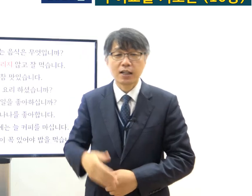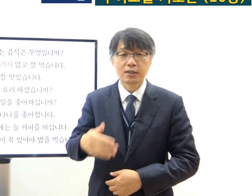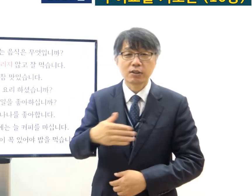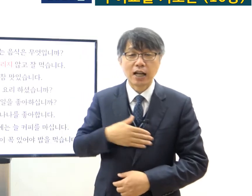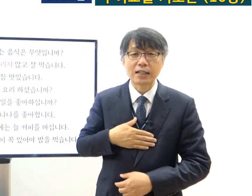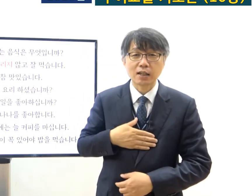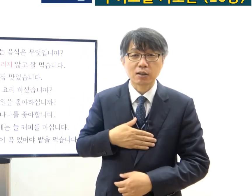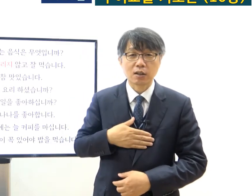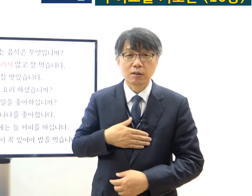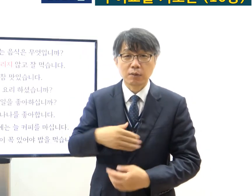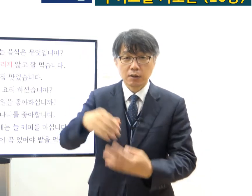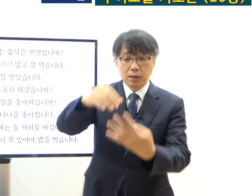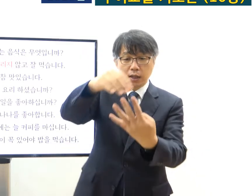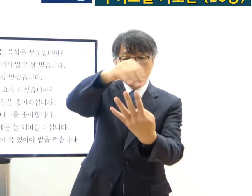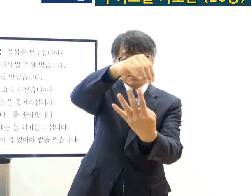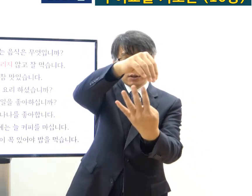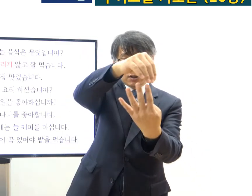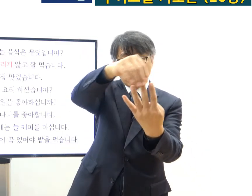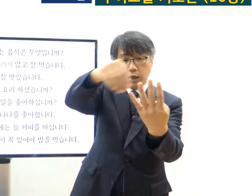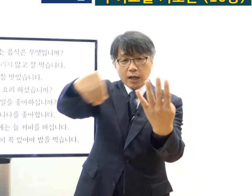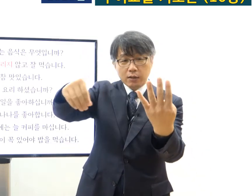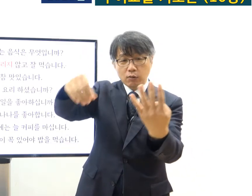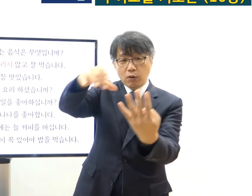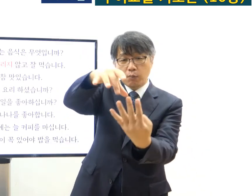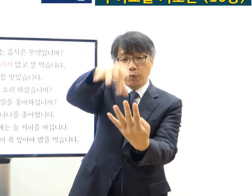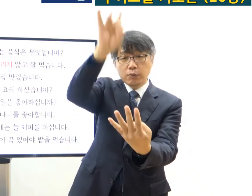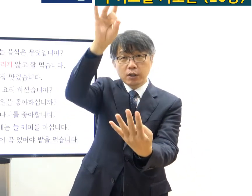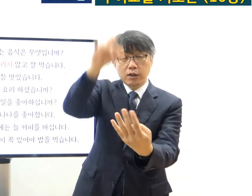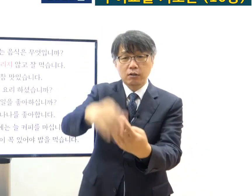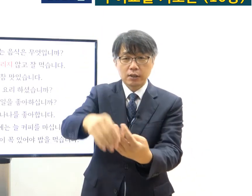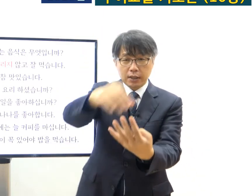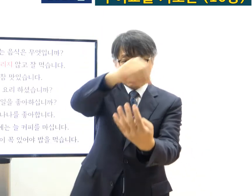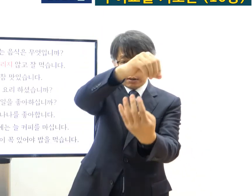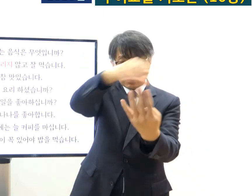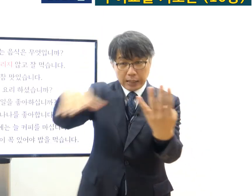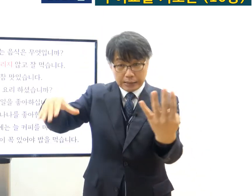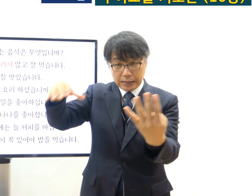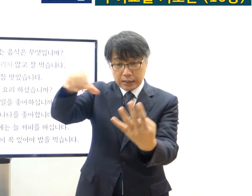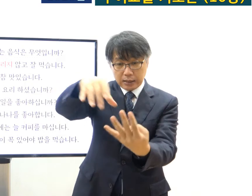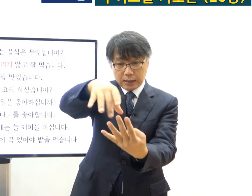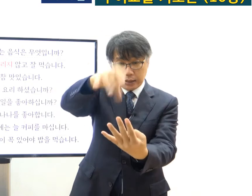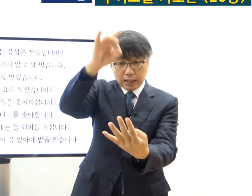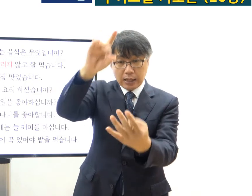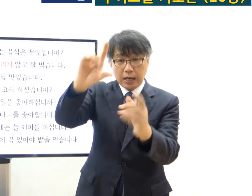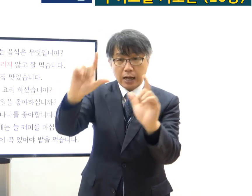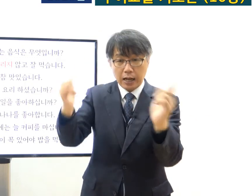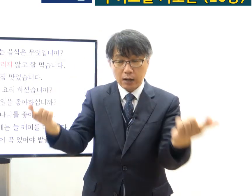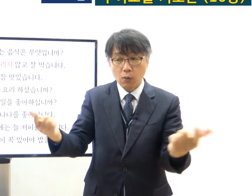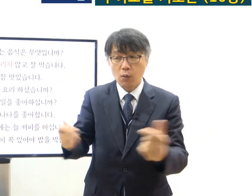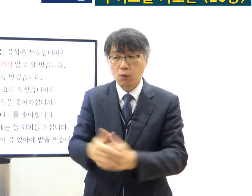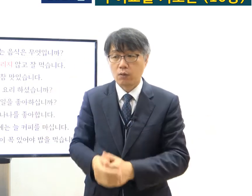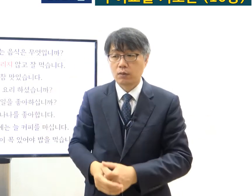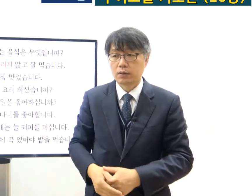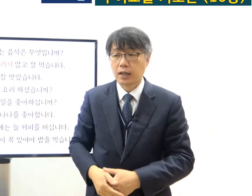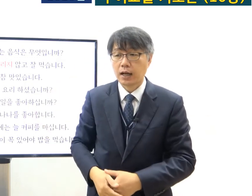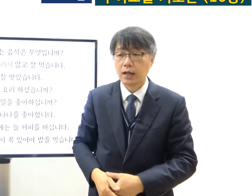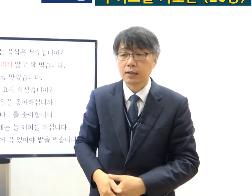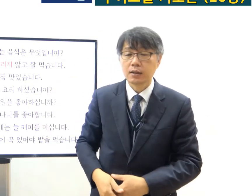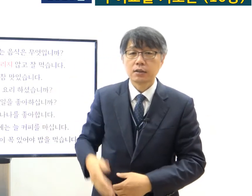저는 가리는 여러 개가 있고요. 뽑는 거예요. 가리지 않고. 자, 저는